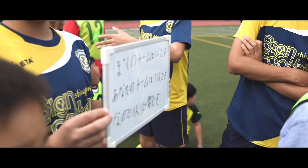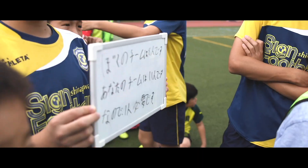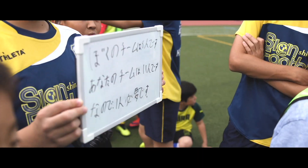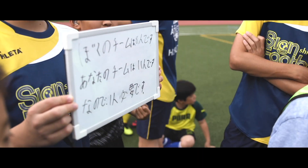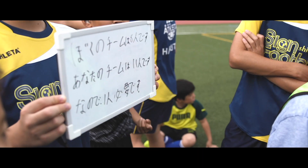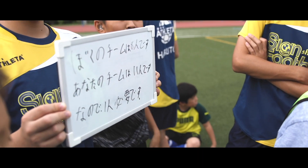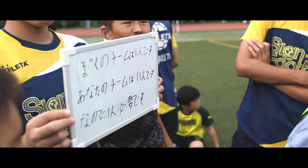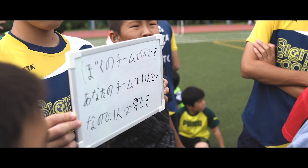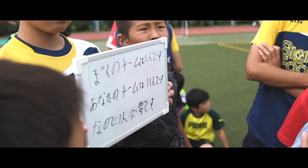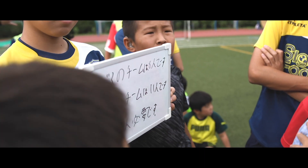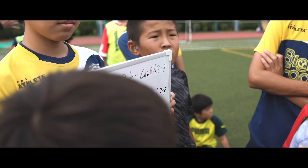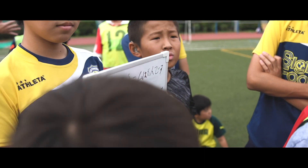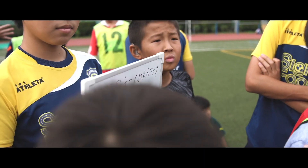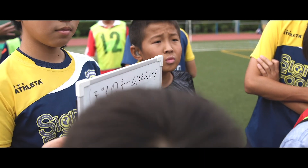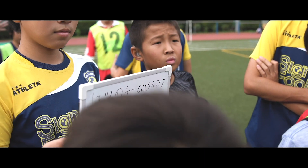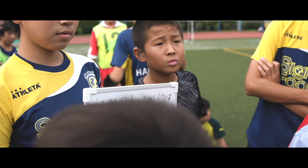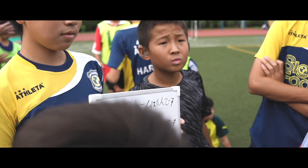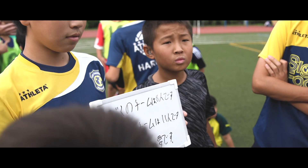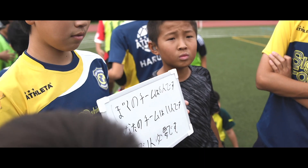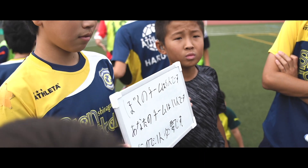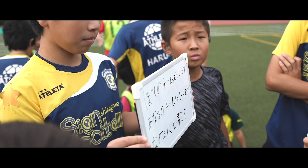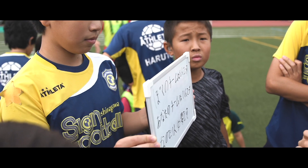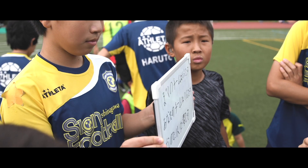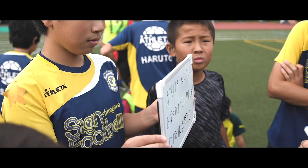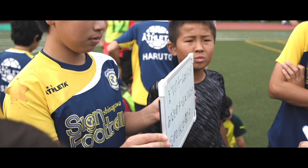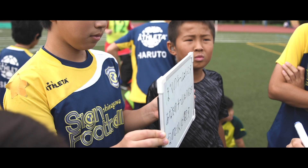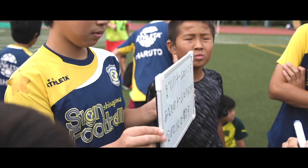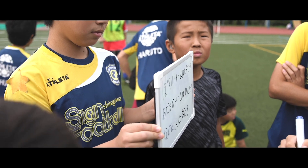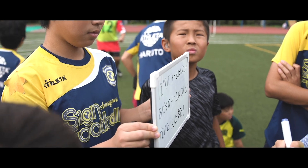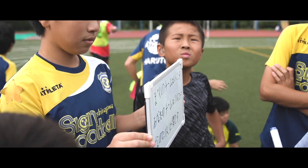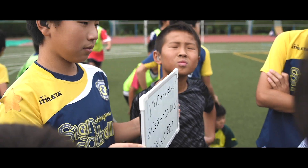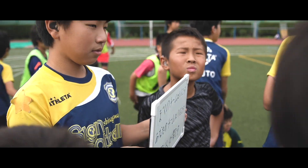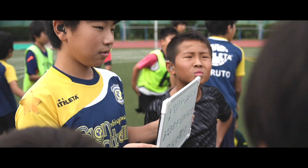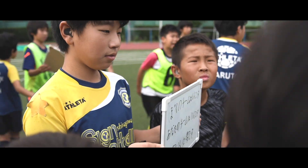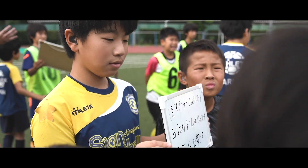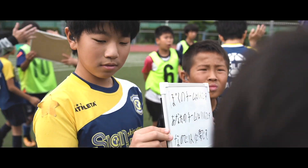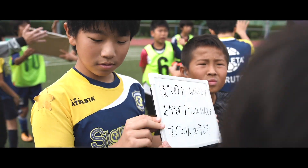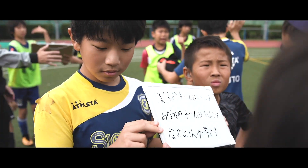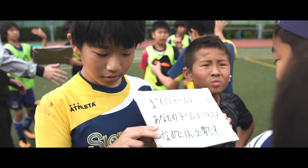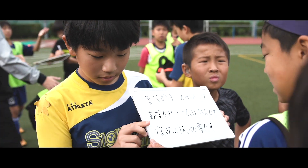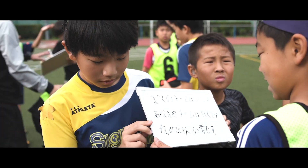キュン。 はい、じゃあ、もっとこう。後ろ。